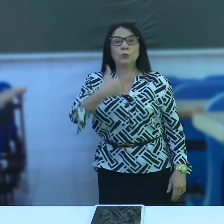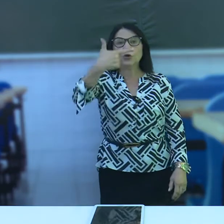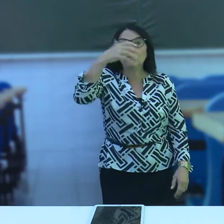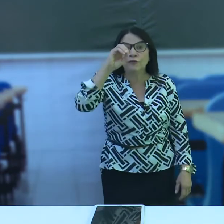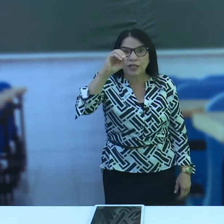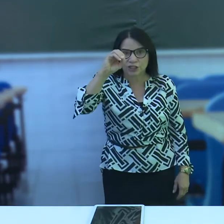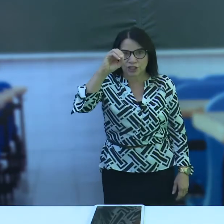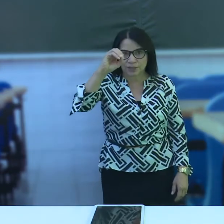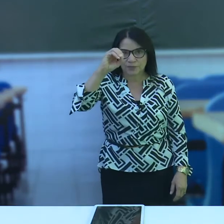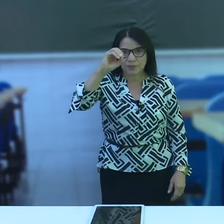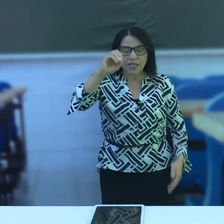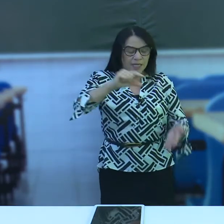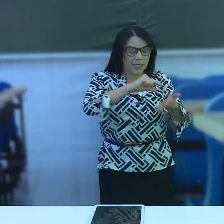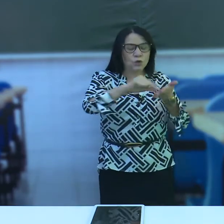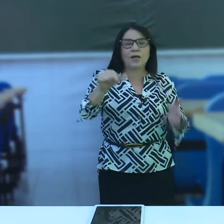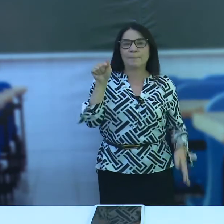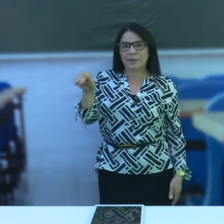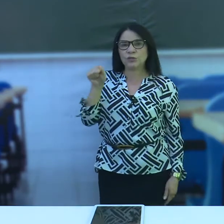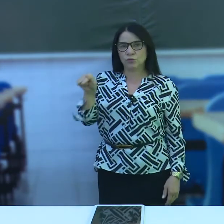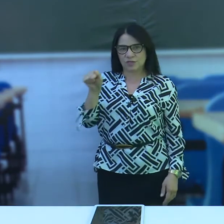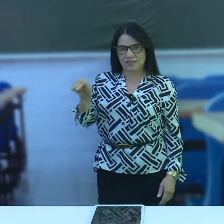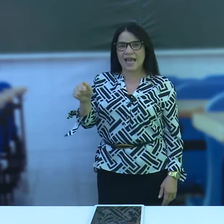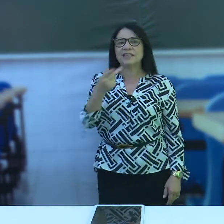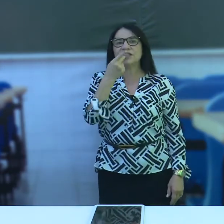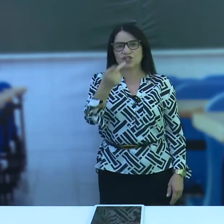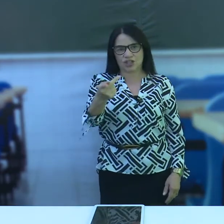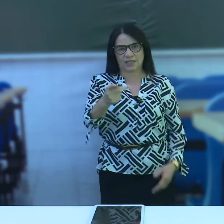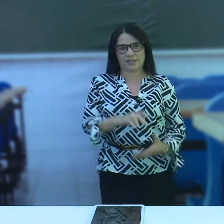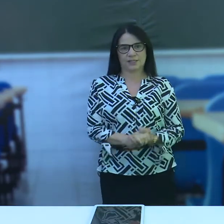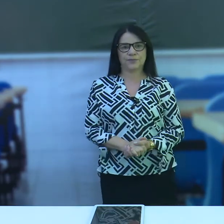número 20 e no capítulo 7 diz: